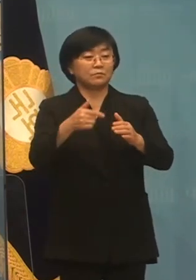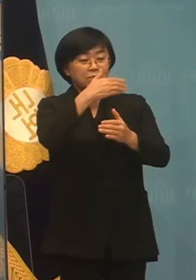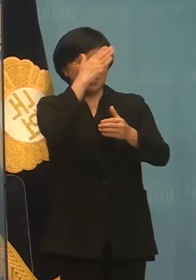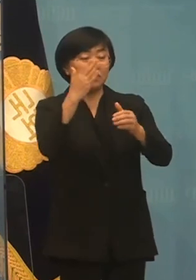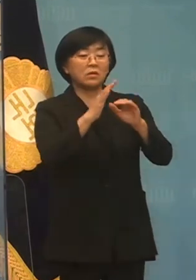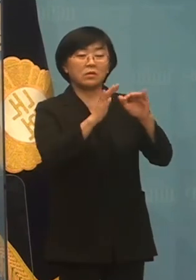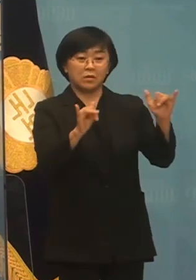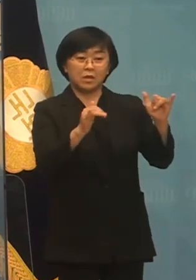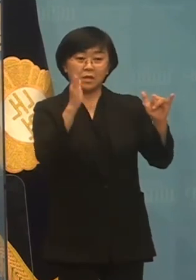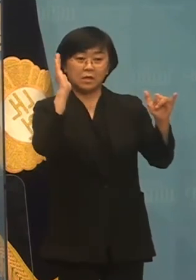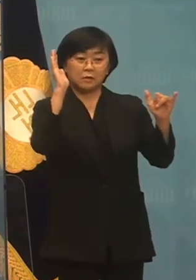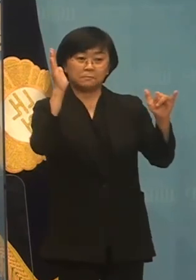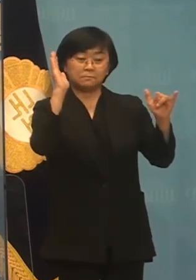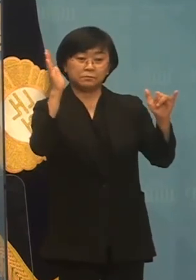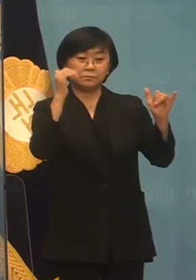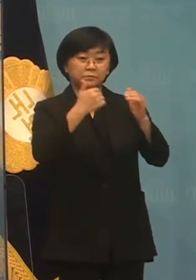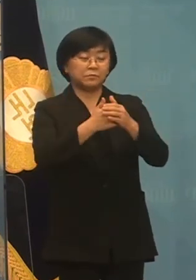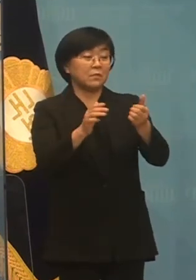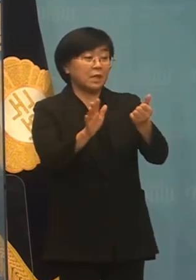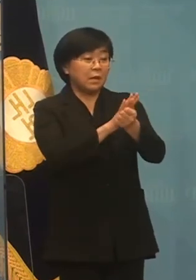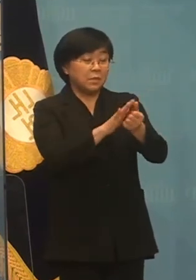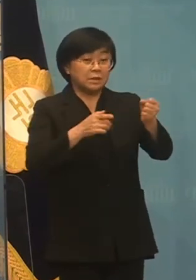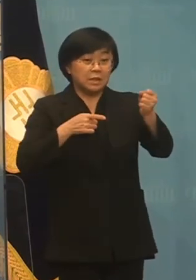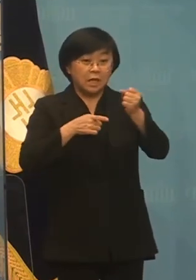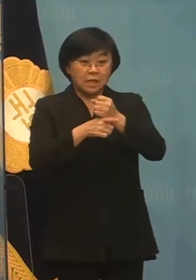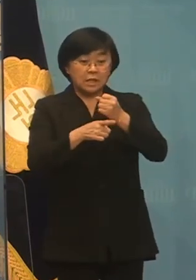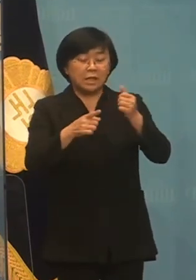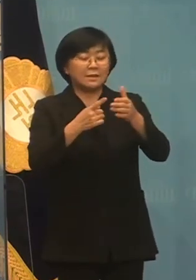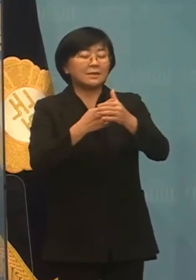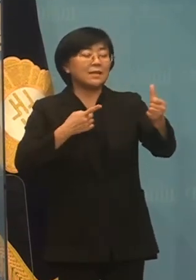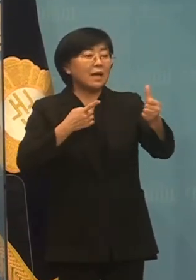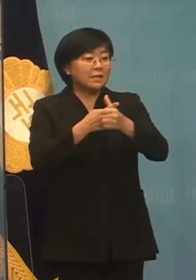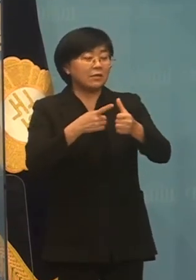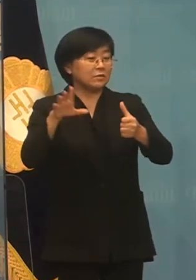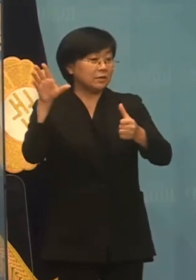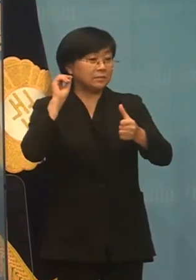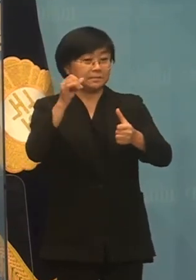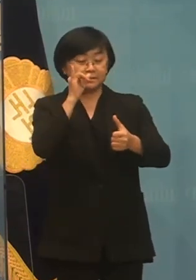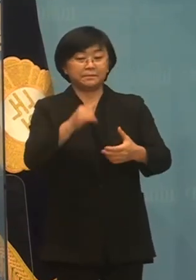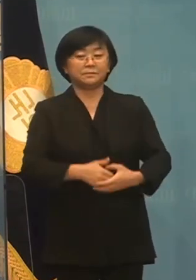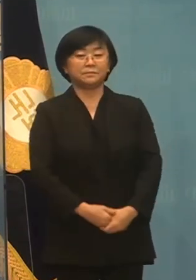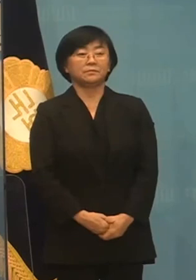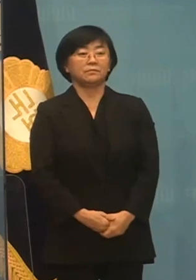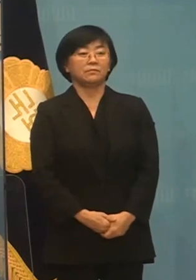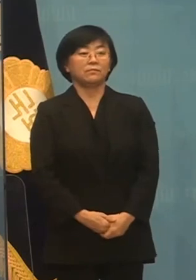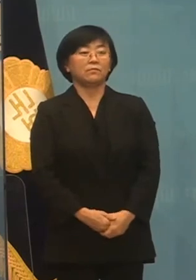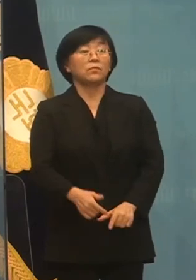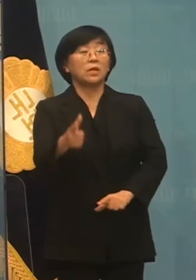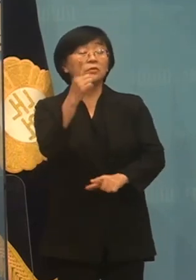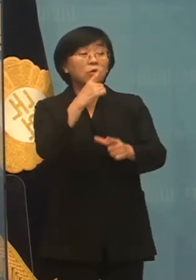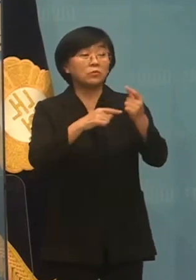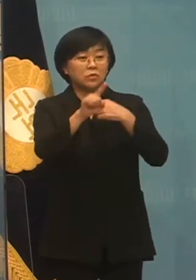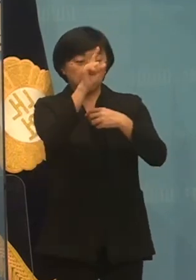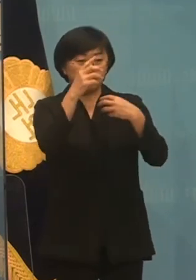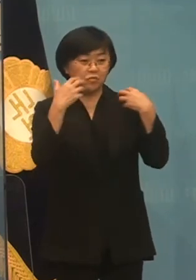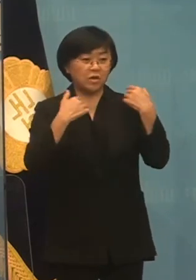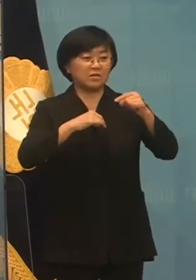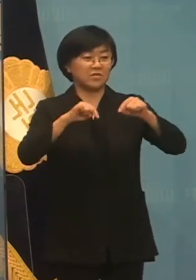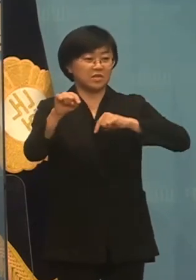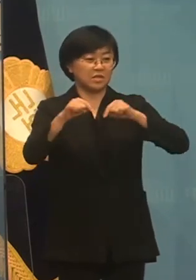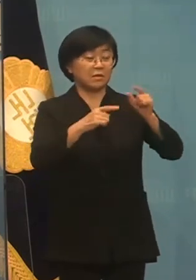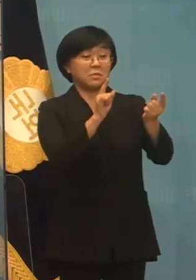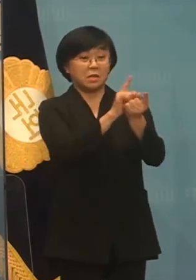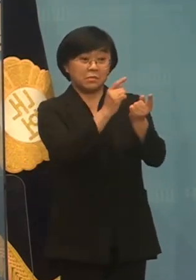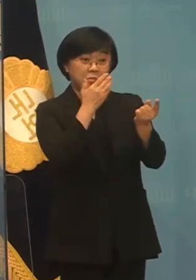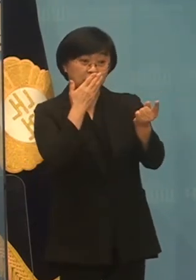청년의 이야기를 강병살인이라는 기사로 전해 들었습니다. 조금 더 일찍 정부와 정치가 그를